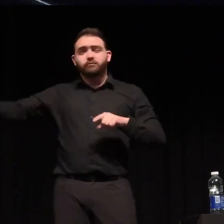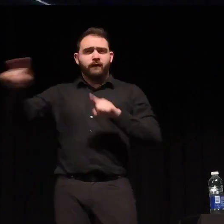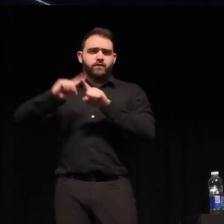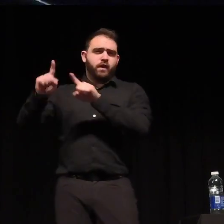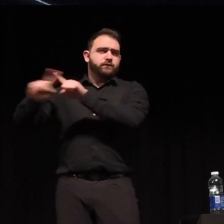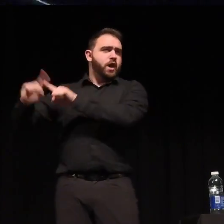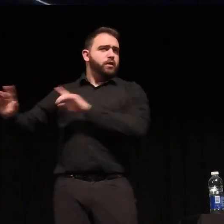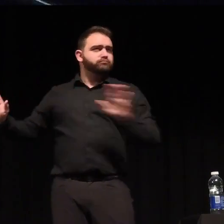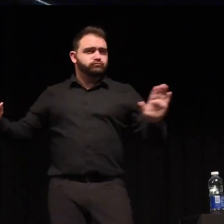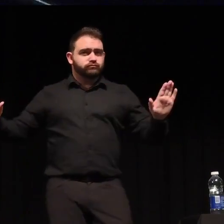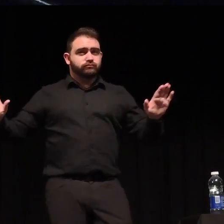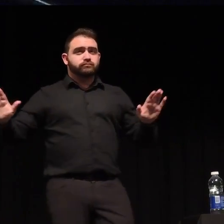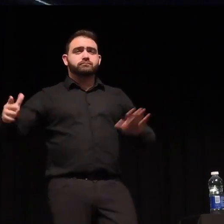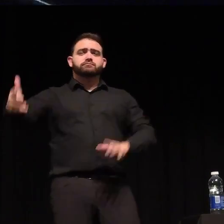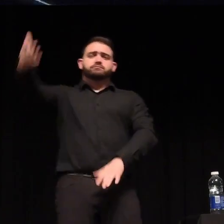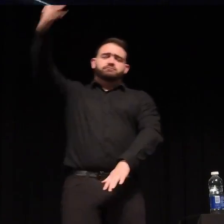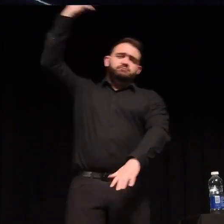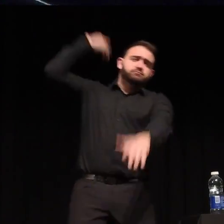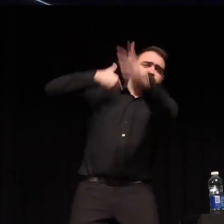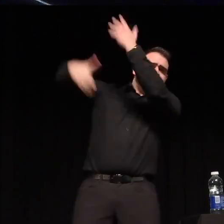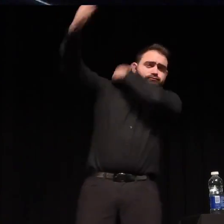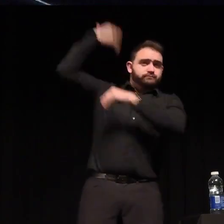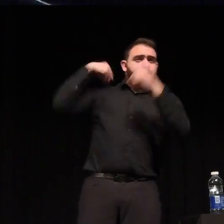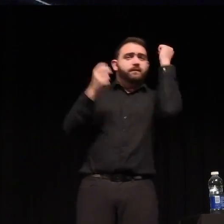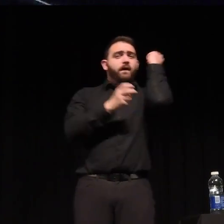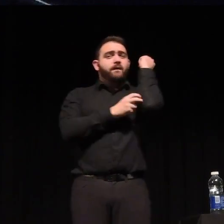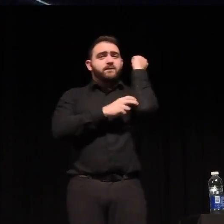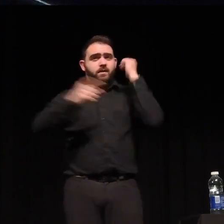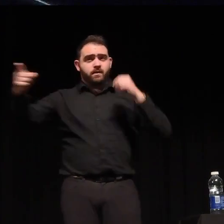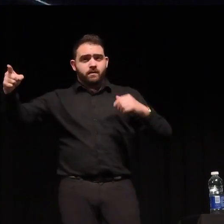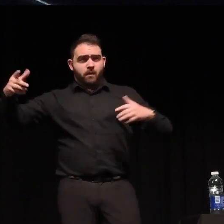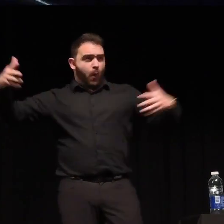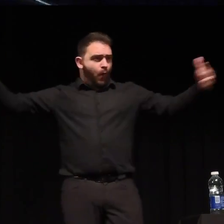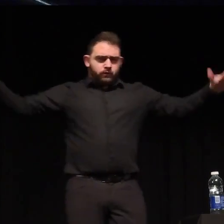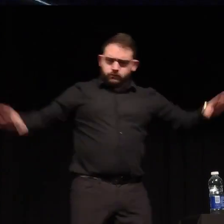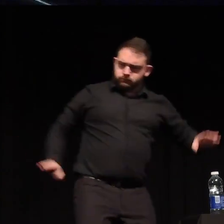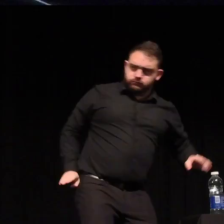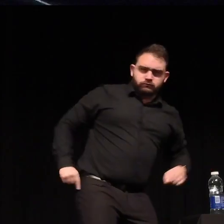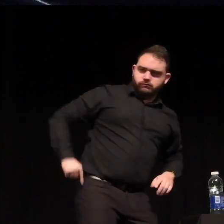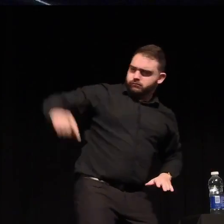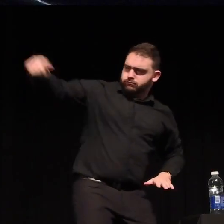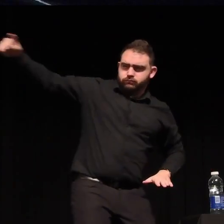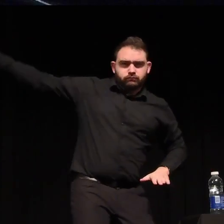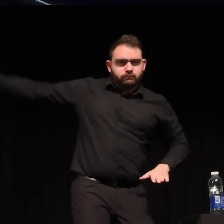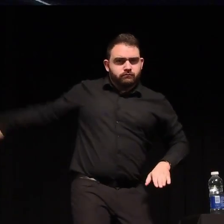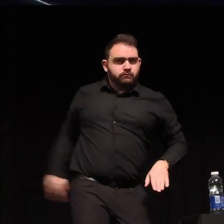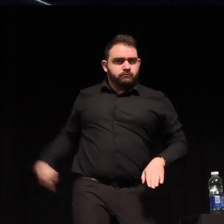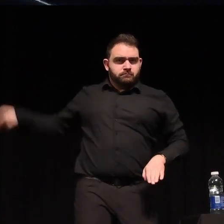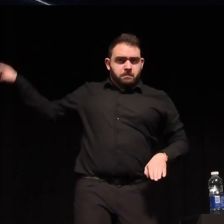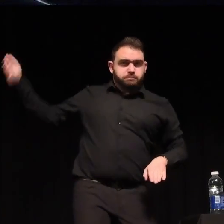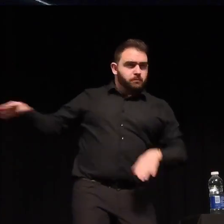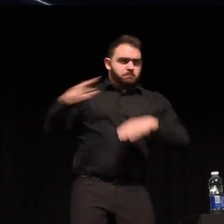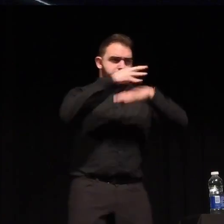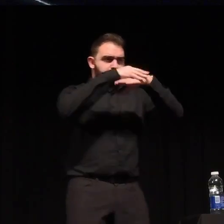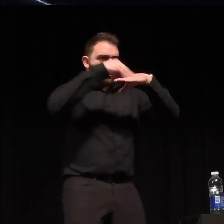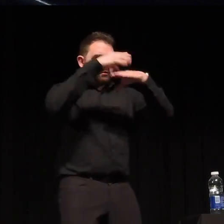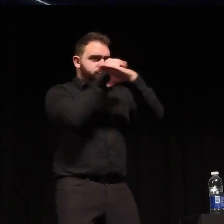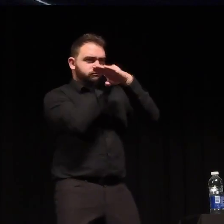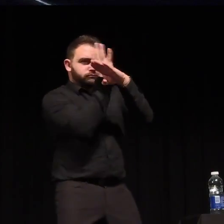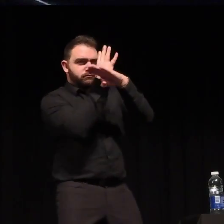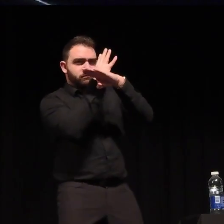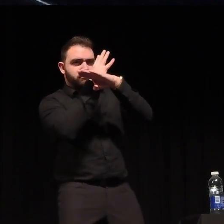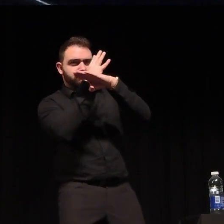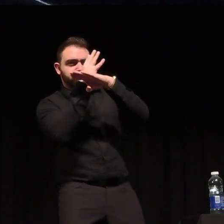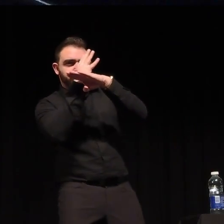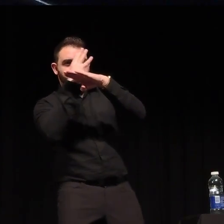Dans ce temps-là, les castors avaient une grosse queue soyeuse, couverte d'un poil épais. Alors,